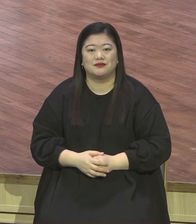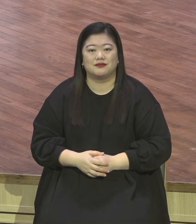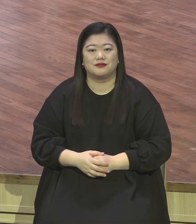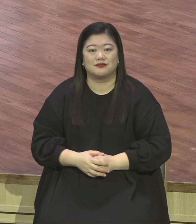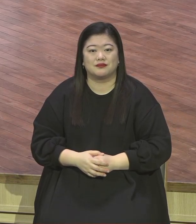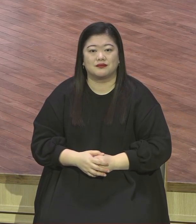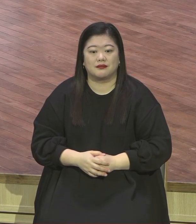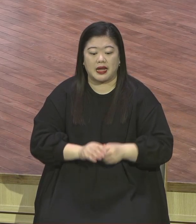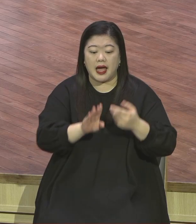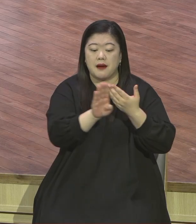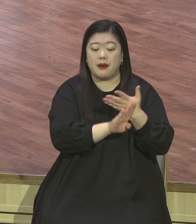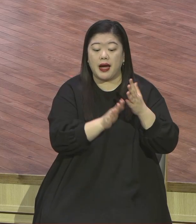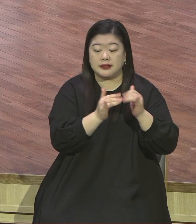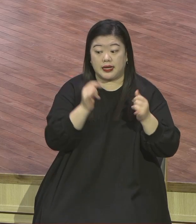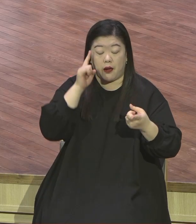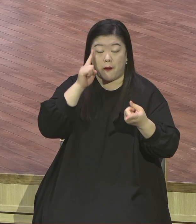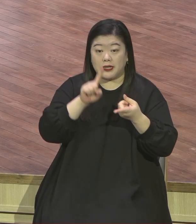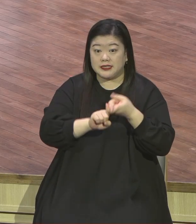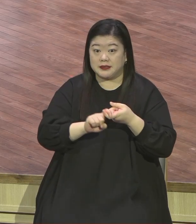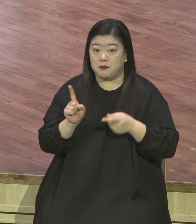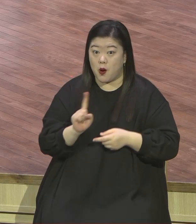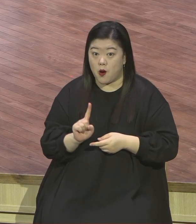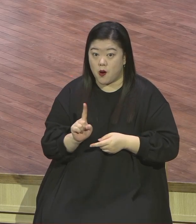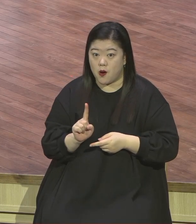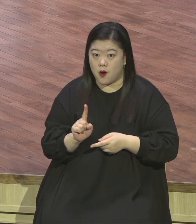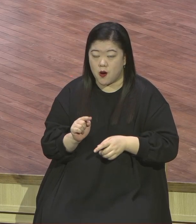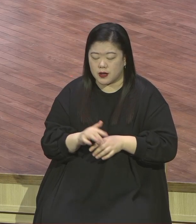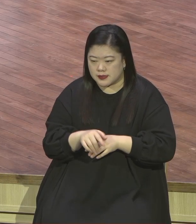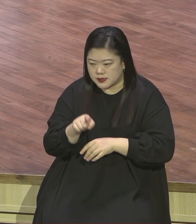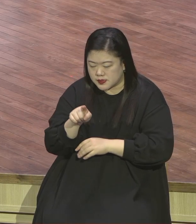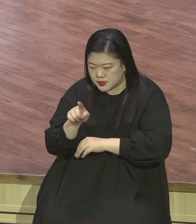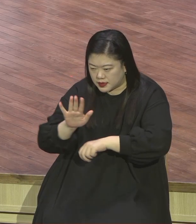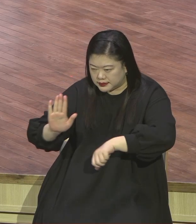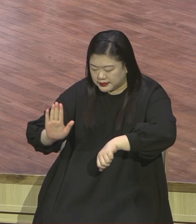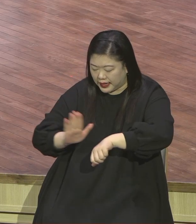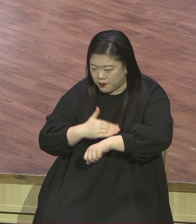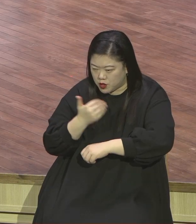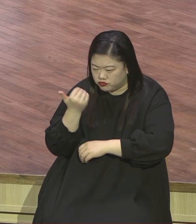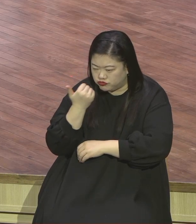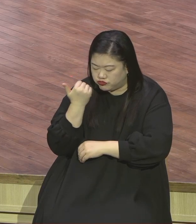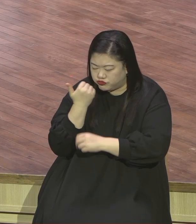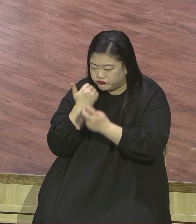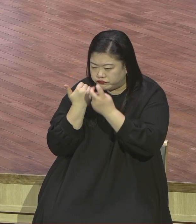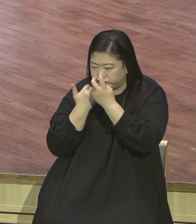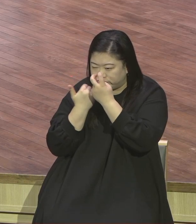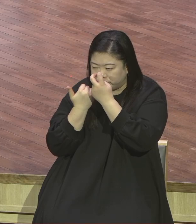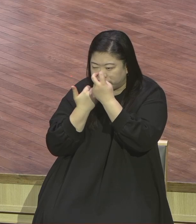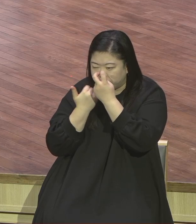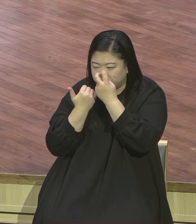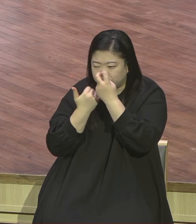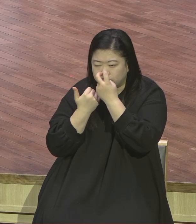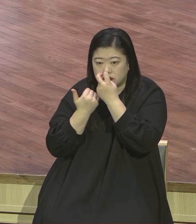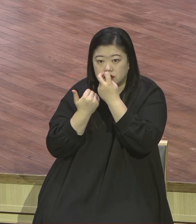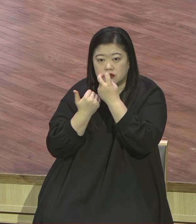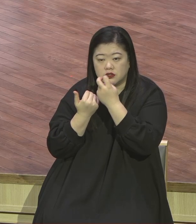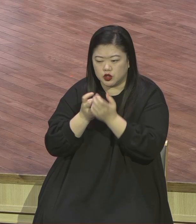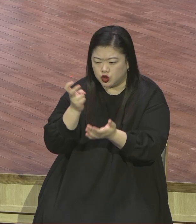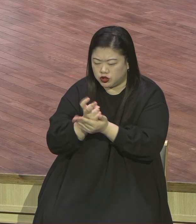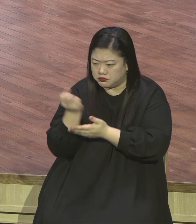바르시엔들의 관심이 뭐요? 혹 누가 실수 안하나 율법적 안하기나